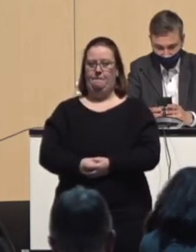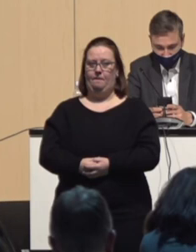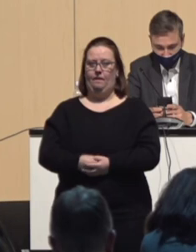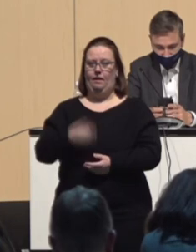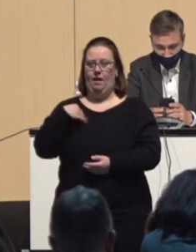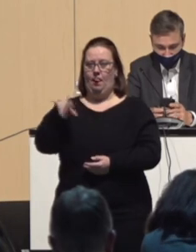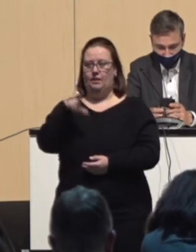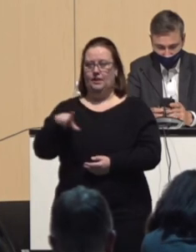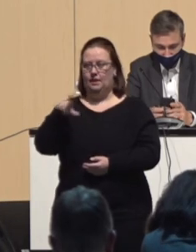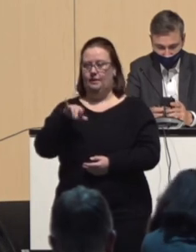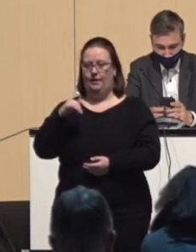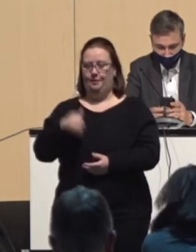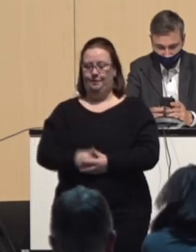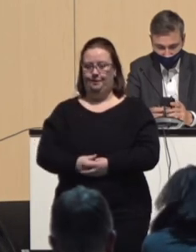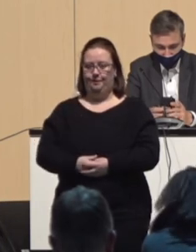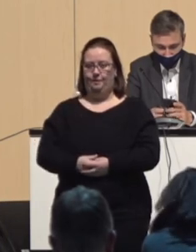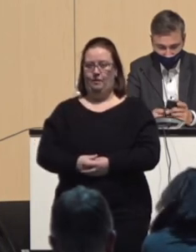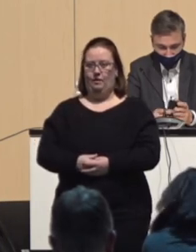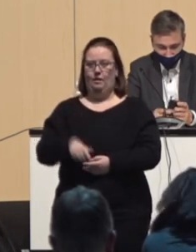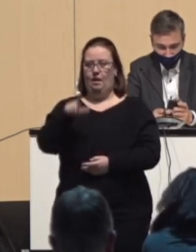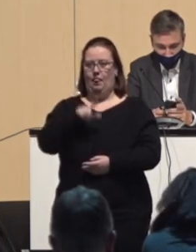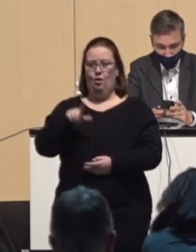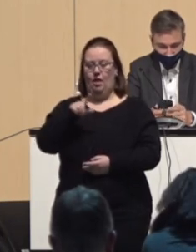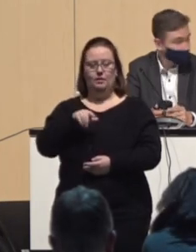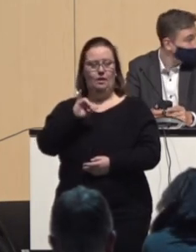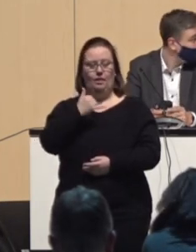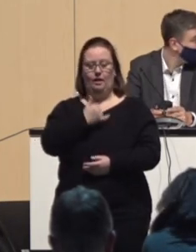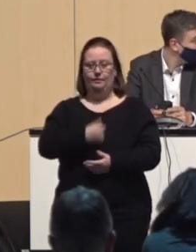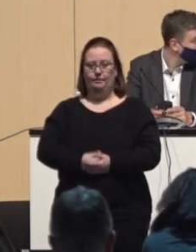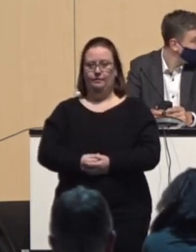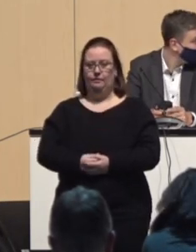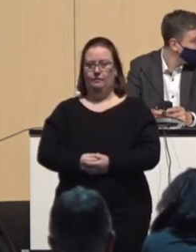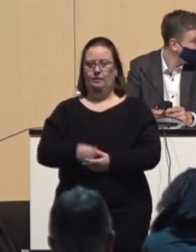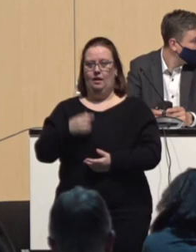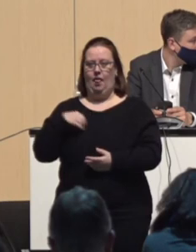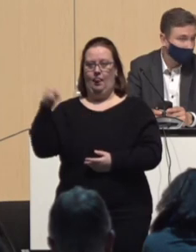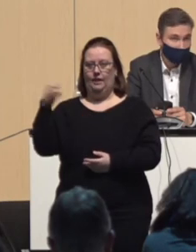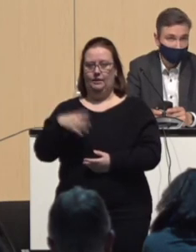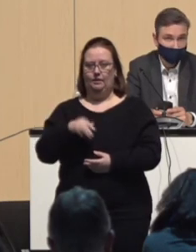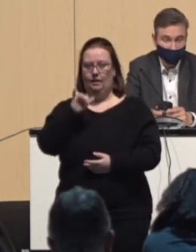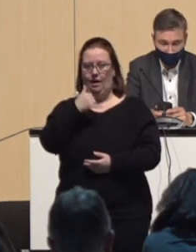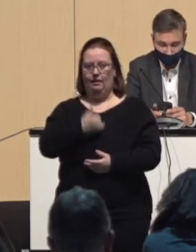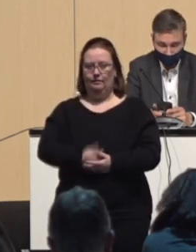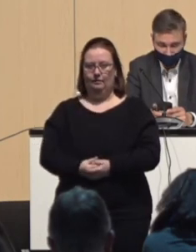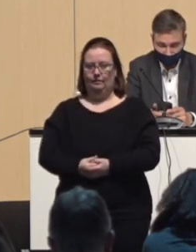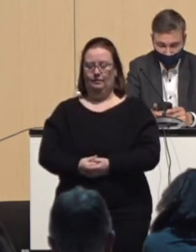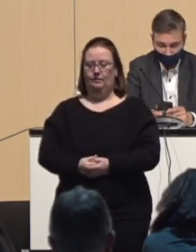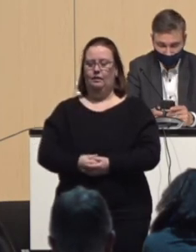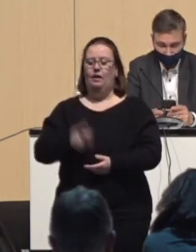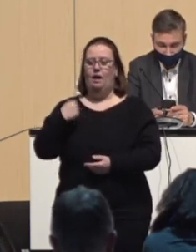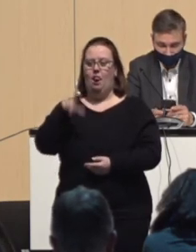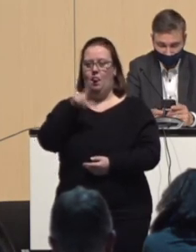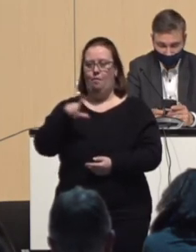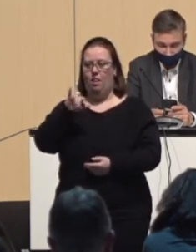Herr Laczynski, ja. Leo Lenz, nein. Herr Lichti, nein. Herr Lommel,